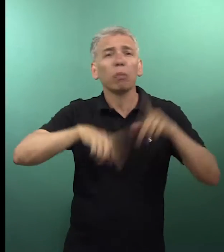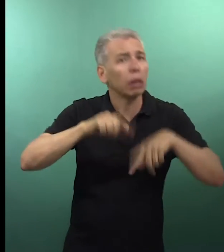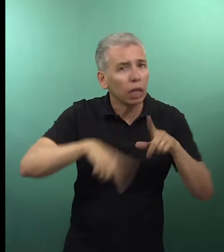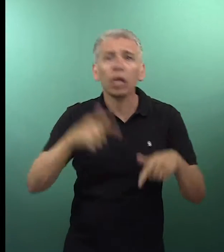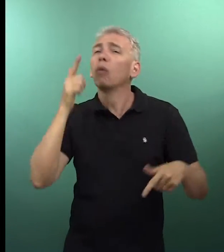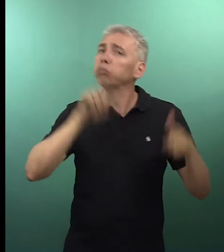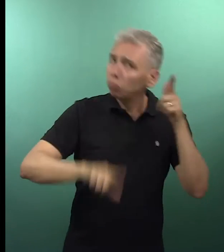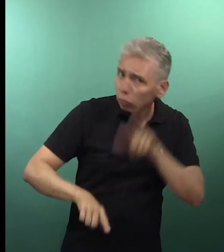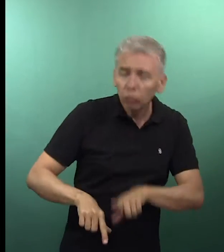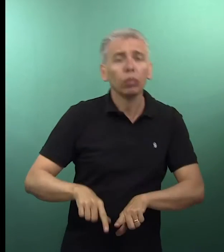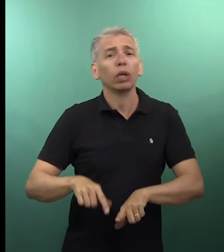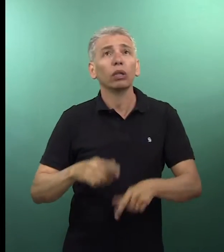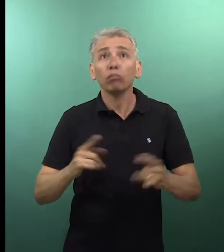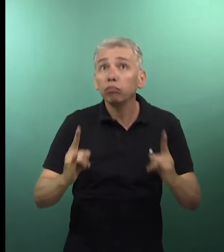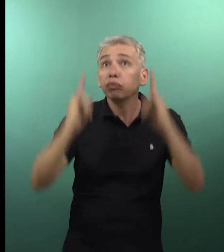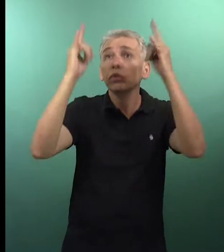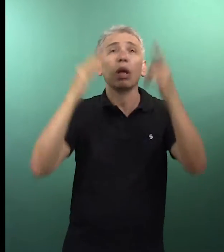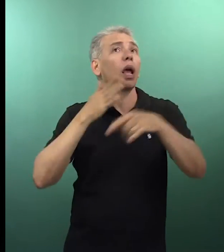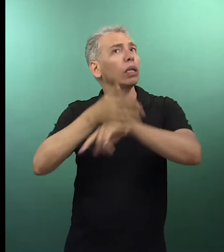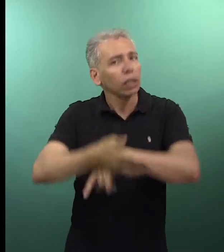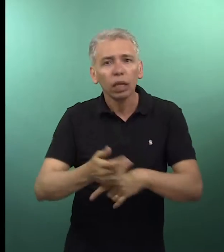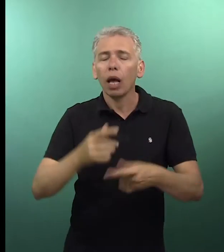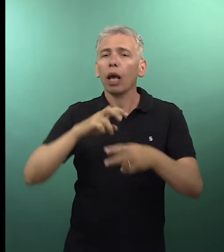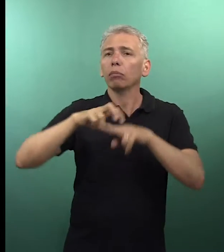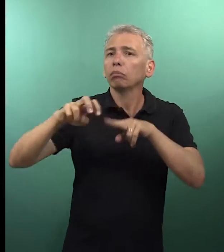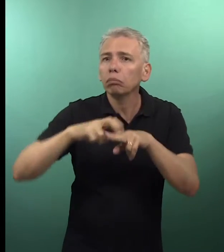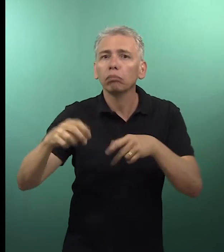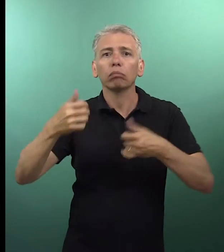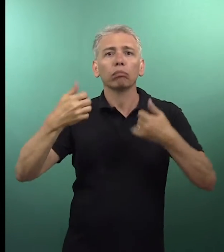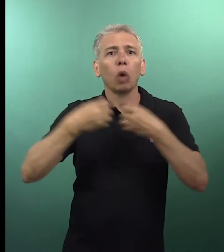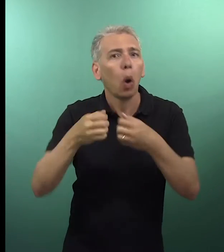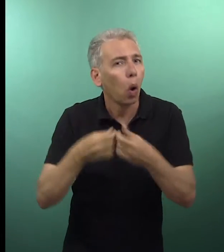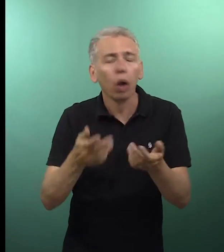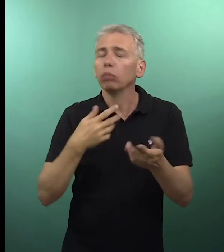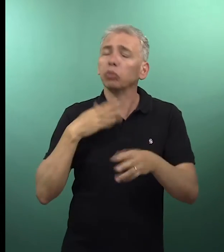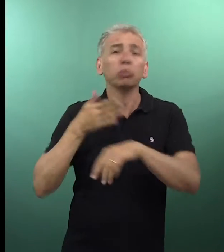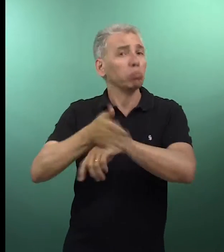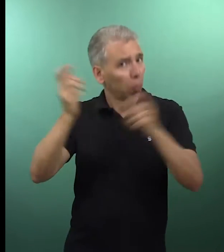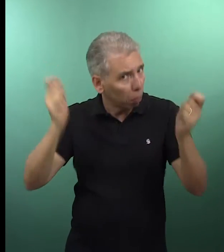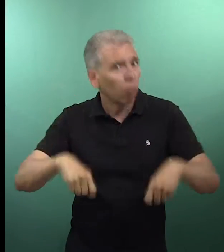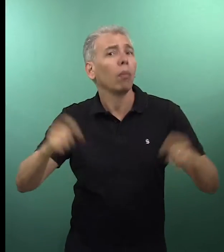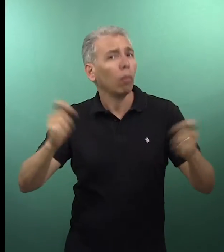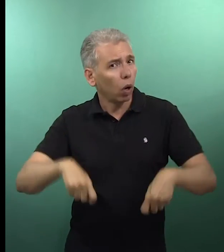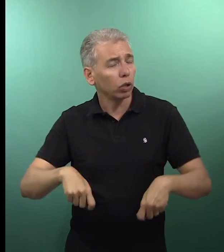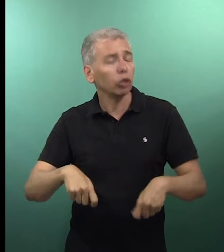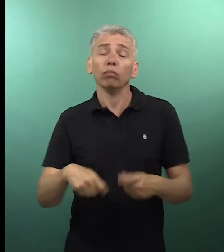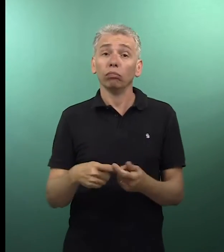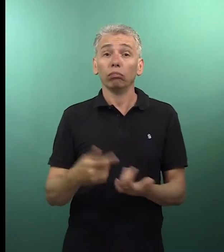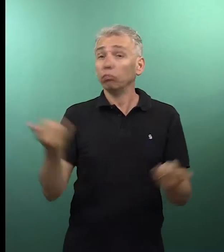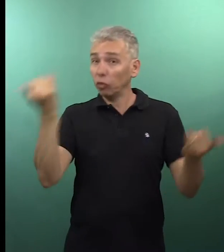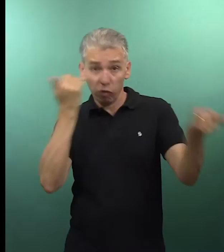urbana como na rural por pessoa com deficiência ou com mobilidade reduzida inciso 2